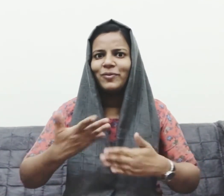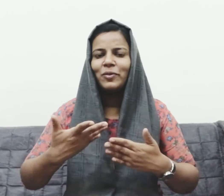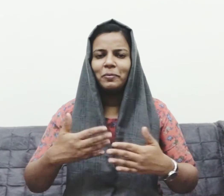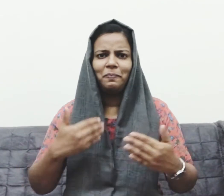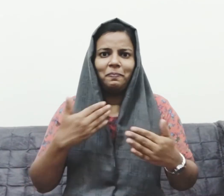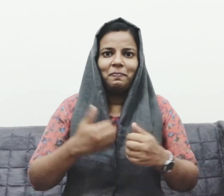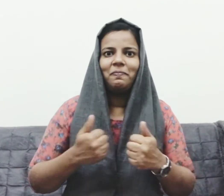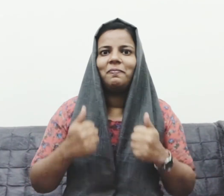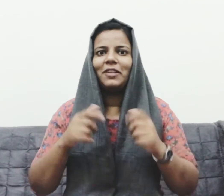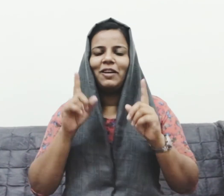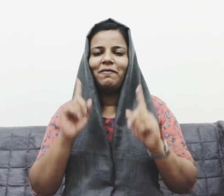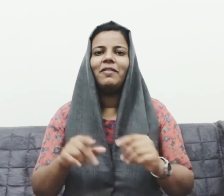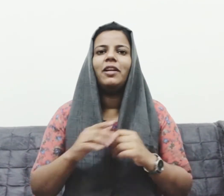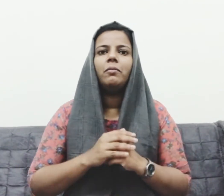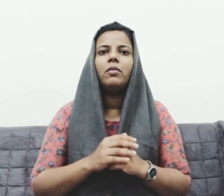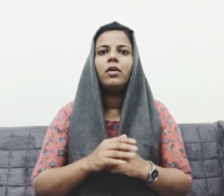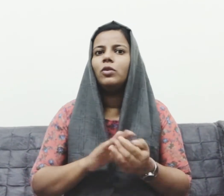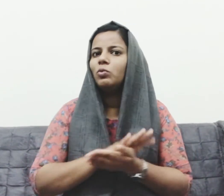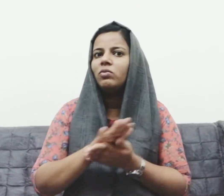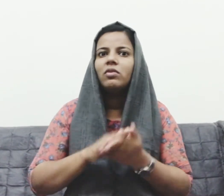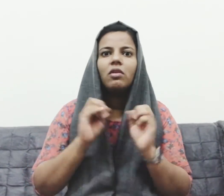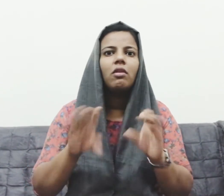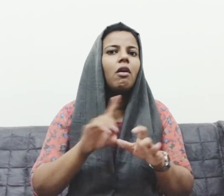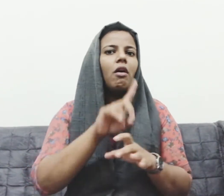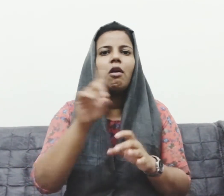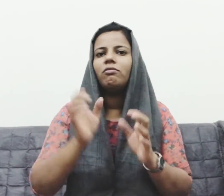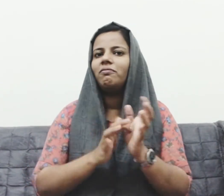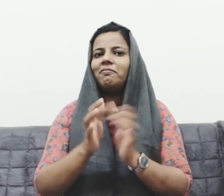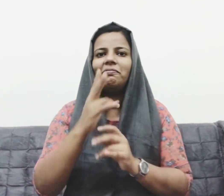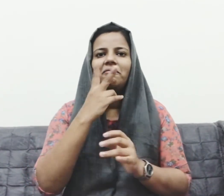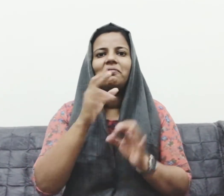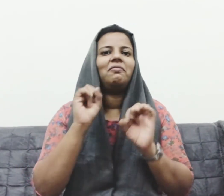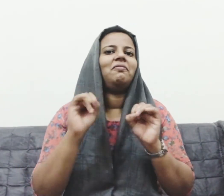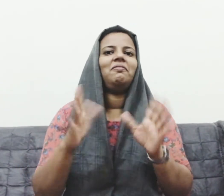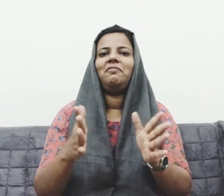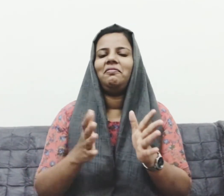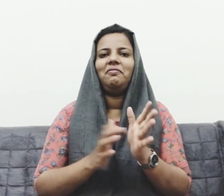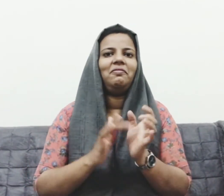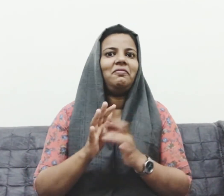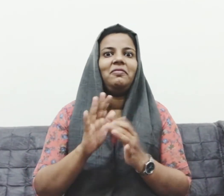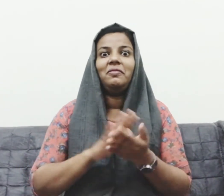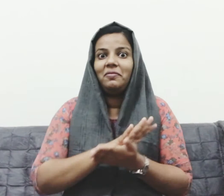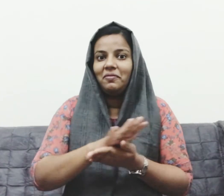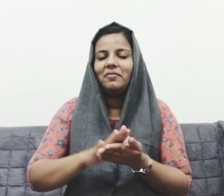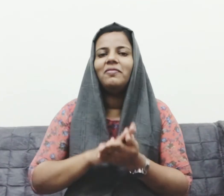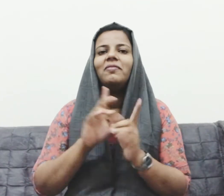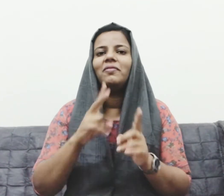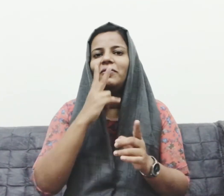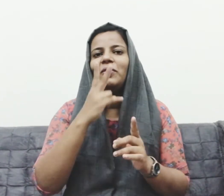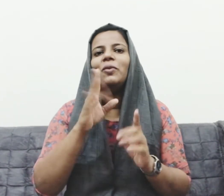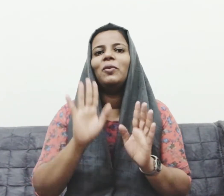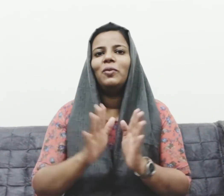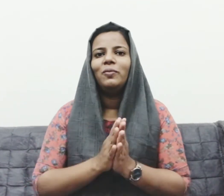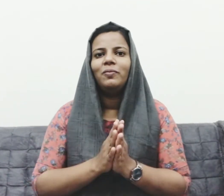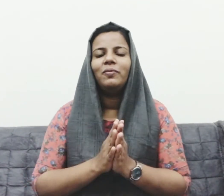കൂടാതെ ആരും കർത്താവിനെ കാണുകയില്ല. ഫോളോ പീസ് വിത്ത് ഓൾ മെൻ ആൻഡ് ഹോളിനെസ് ആൻഡ്